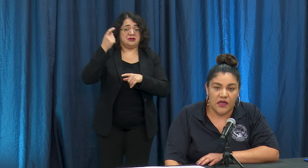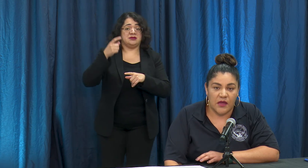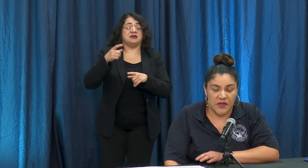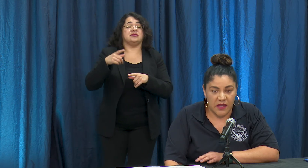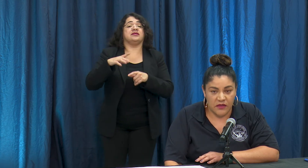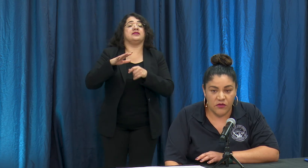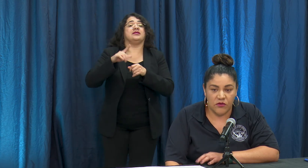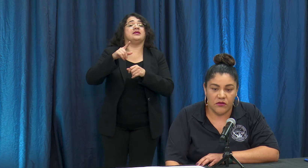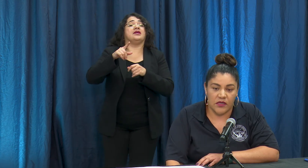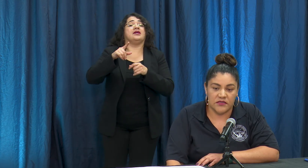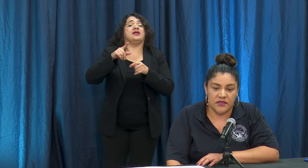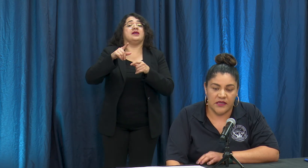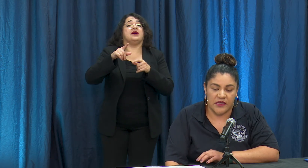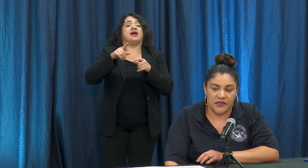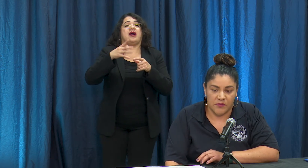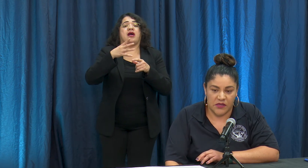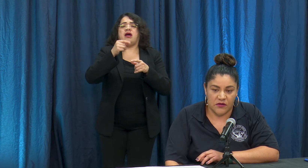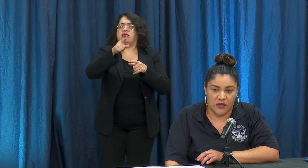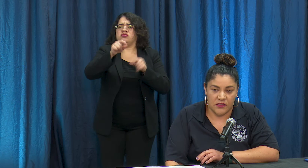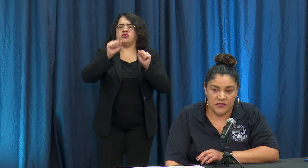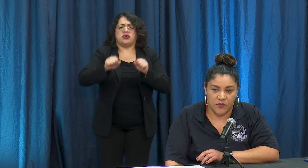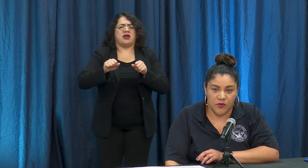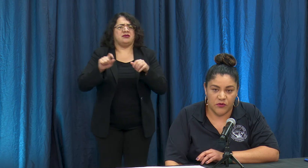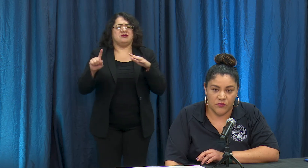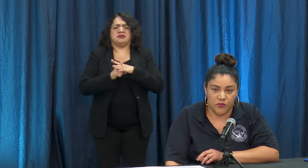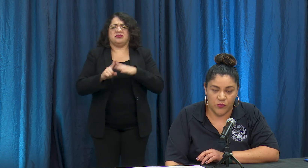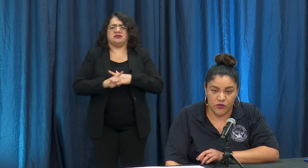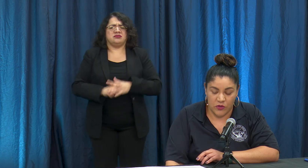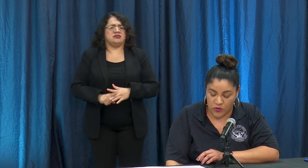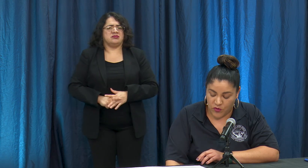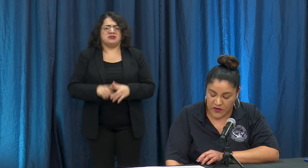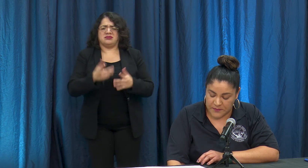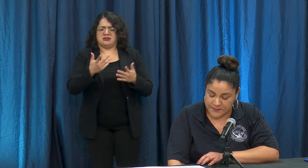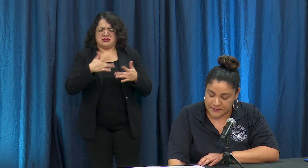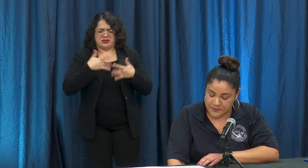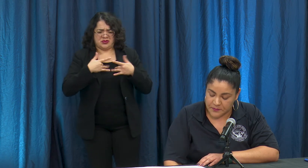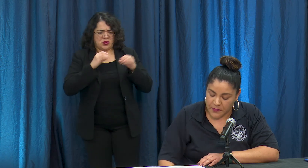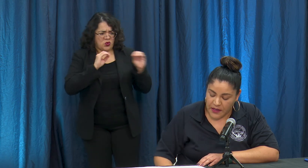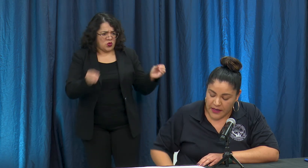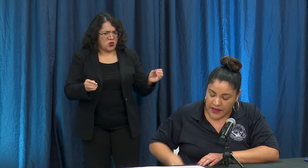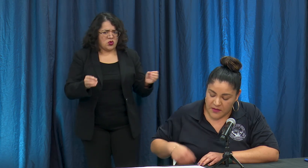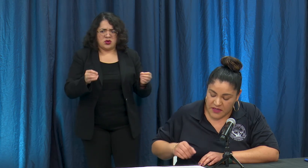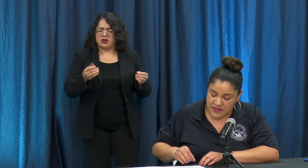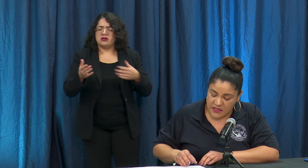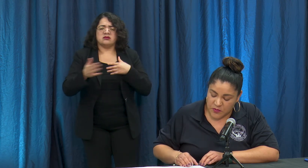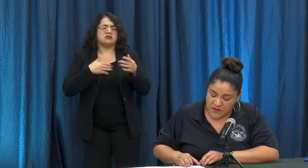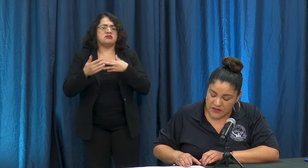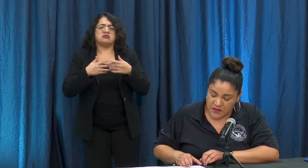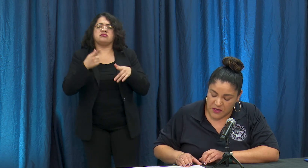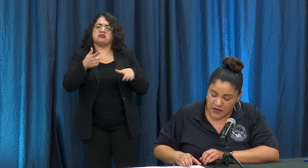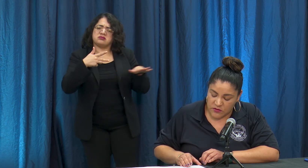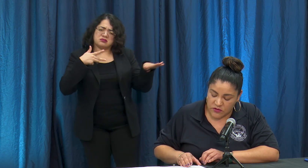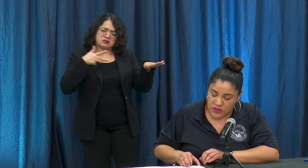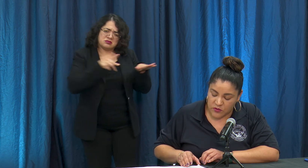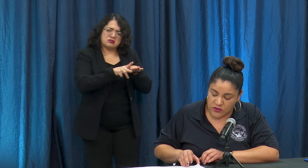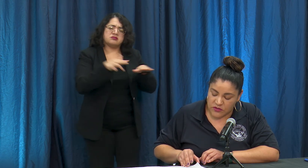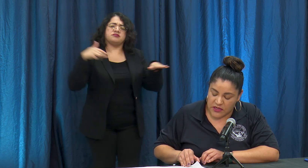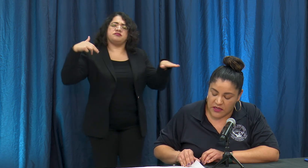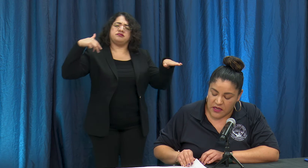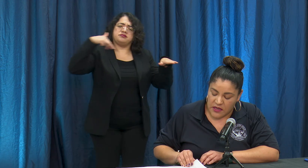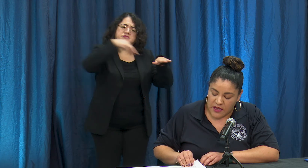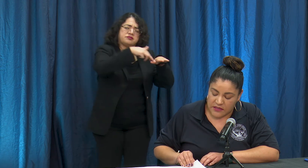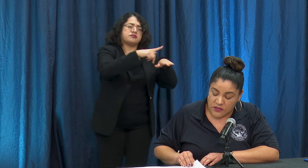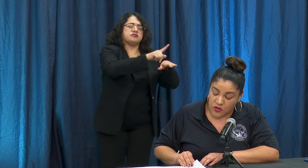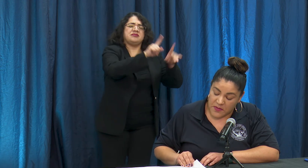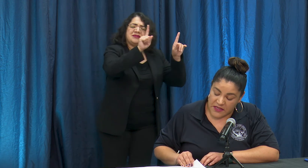sitios caminando y también con su automóvil. Además de las pruebas, también hay unos recursos